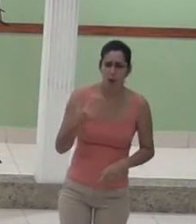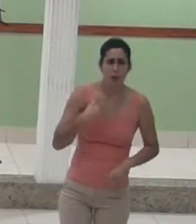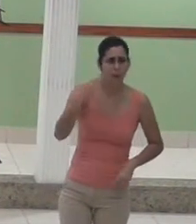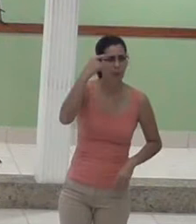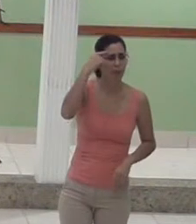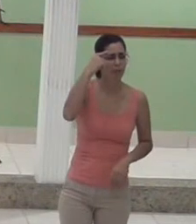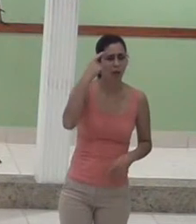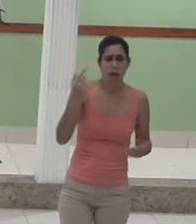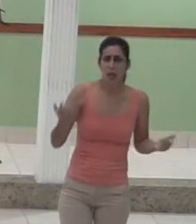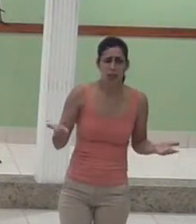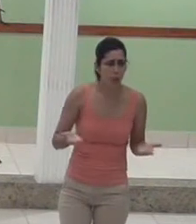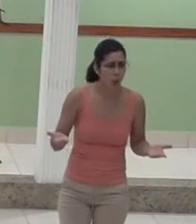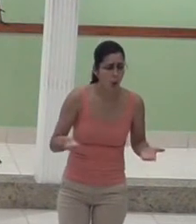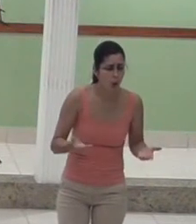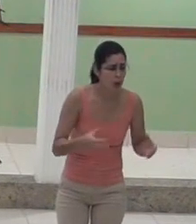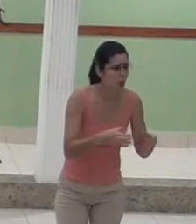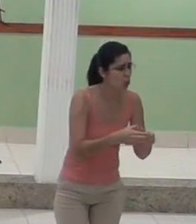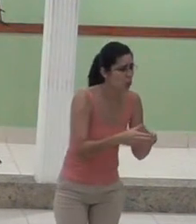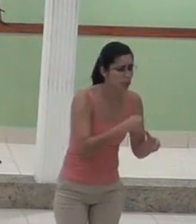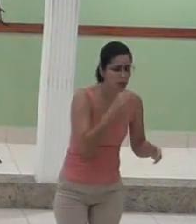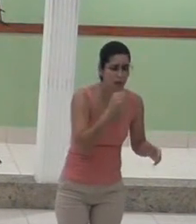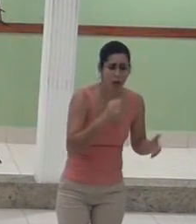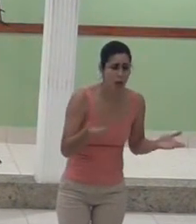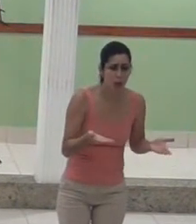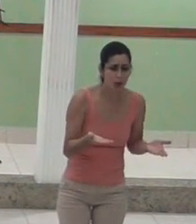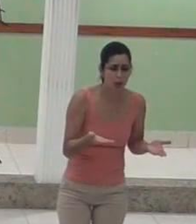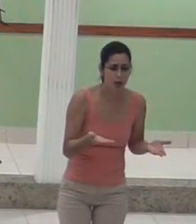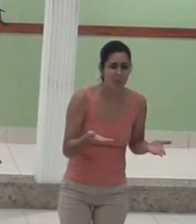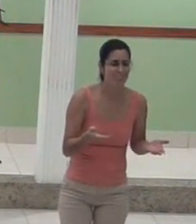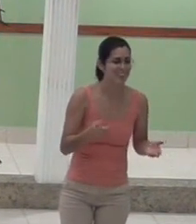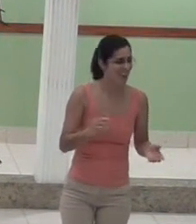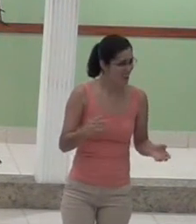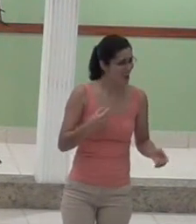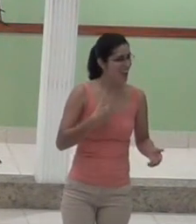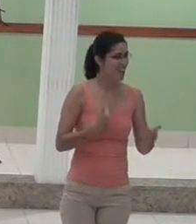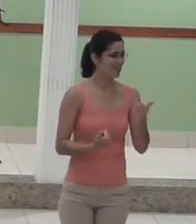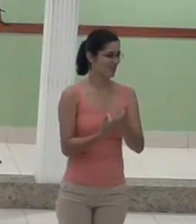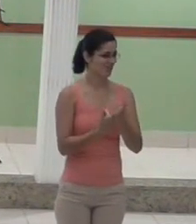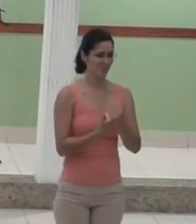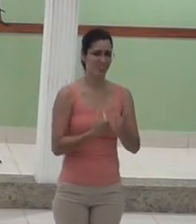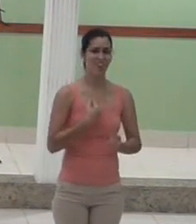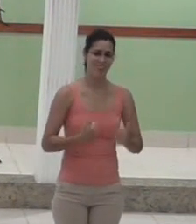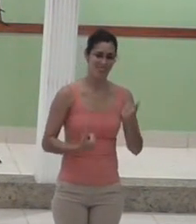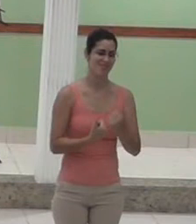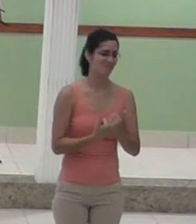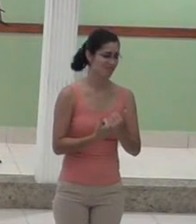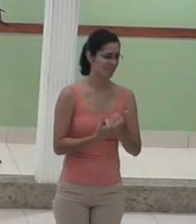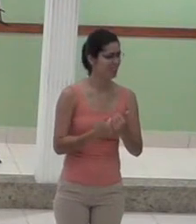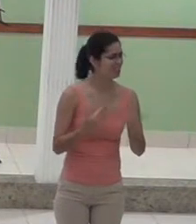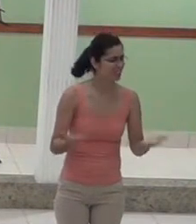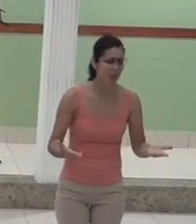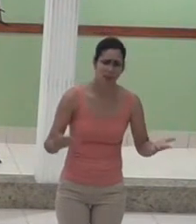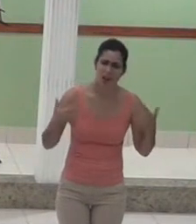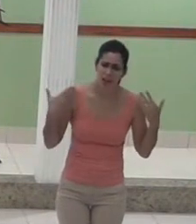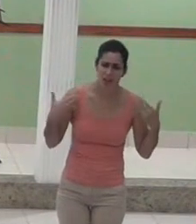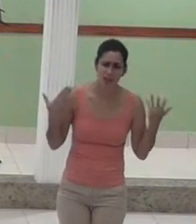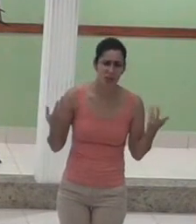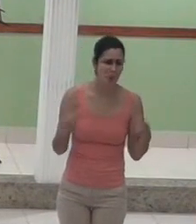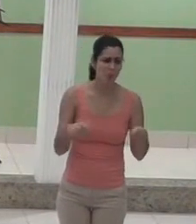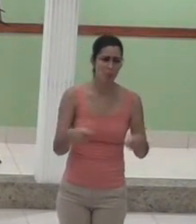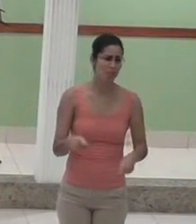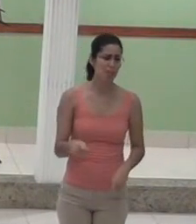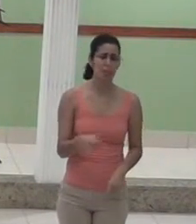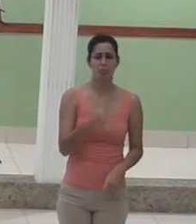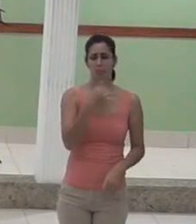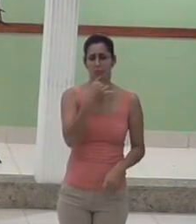assumo, era Deus falando comigo. Então, queridos, é alegria. Não vamos ficar tristes porque pastor